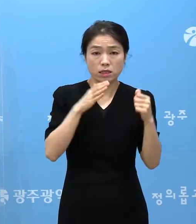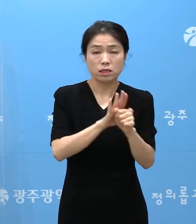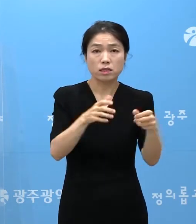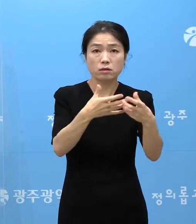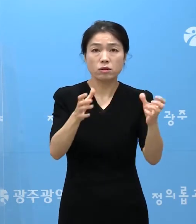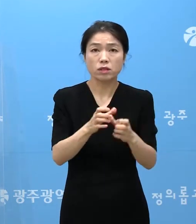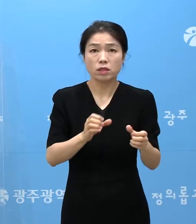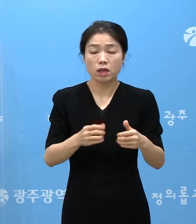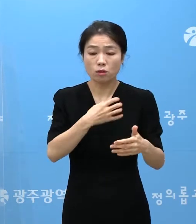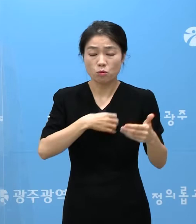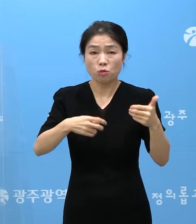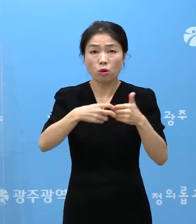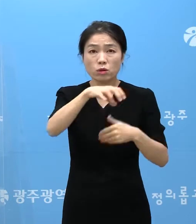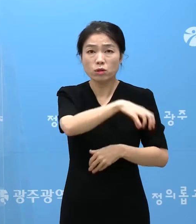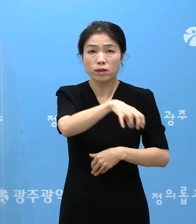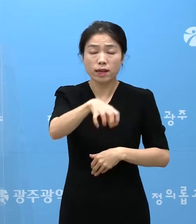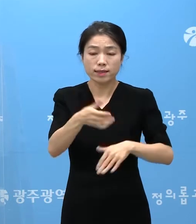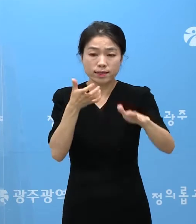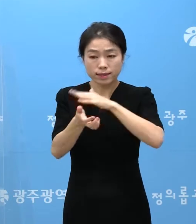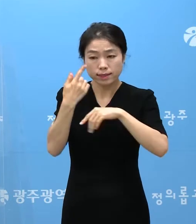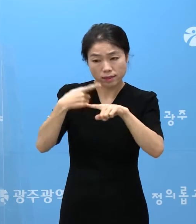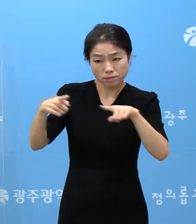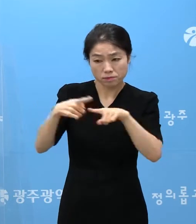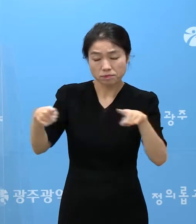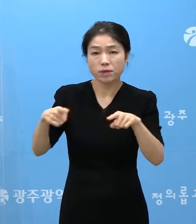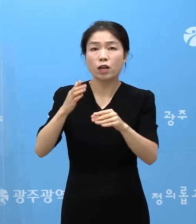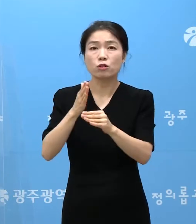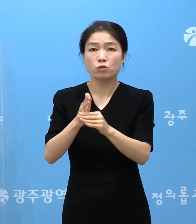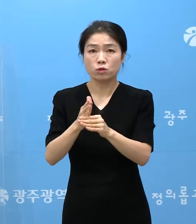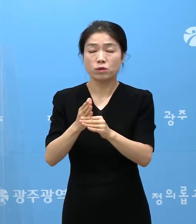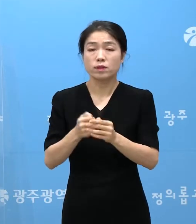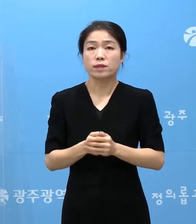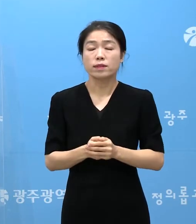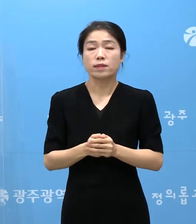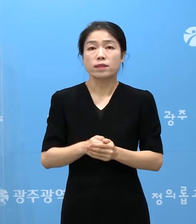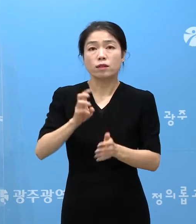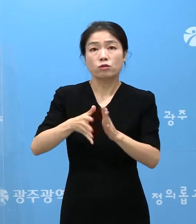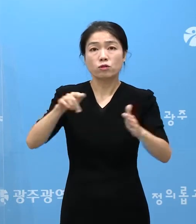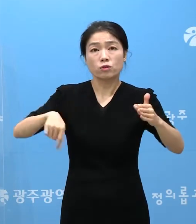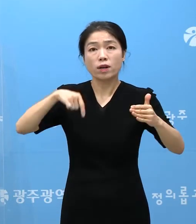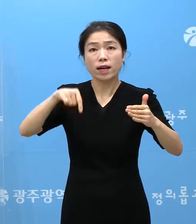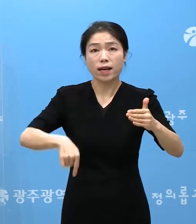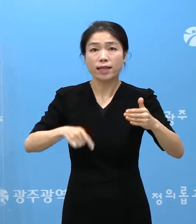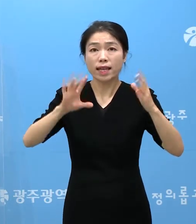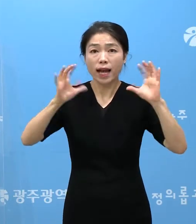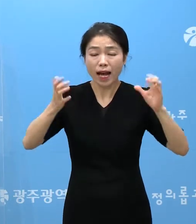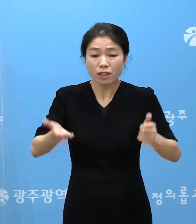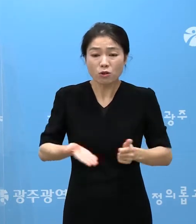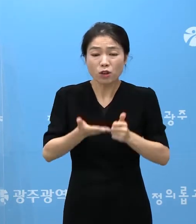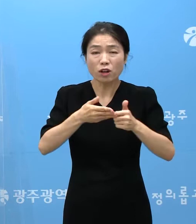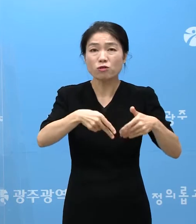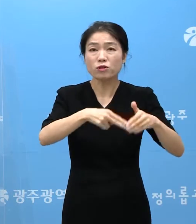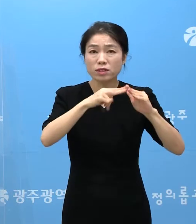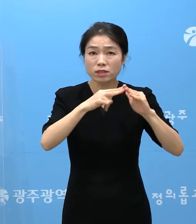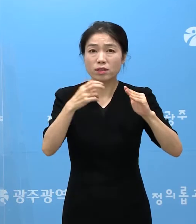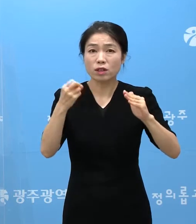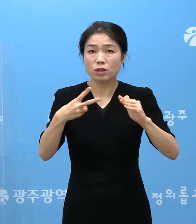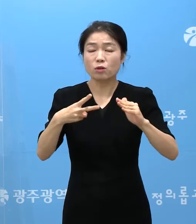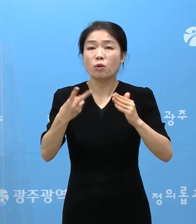지원단, 보건소 등에서 현장평가를 실시하고 있으며, 우리 시 관내